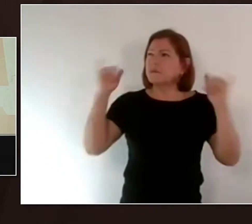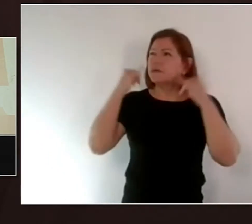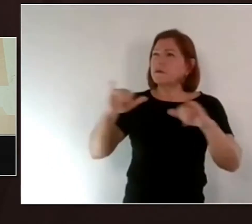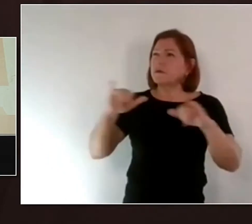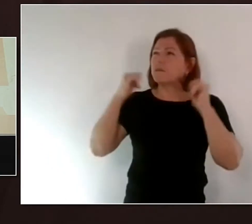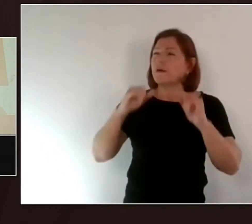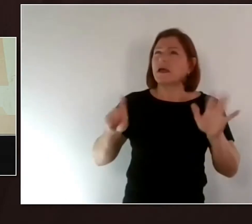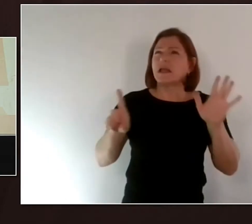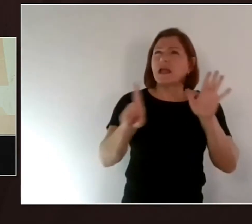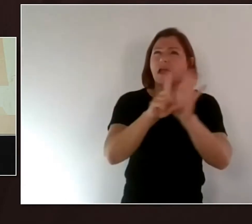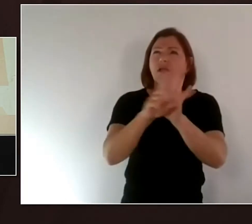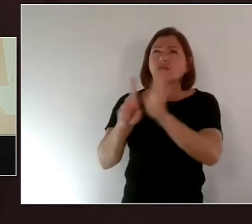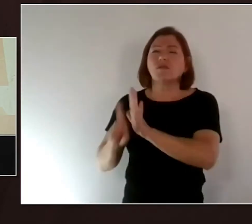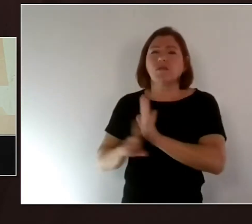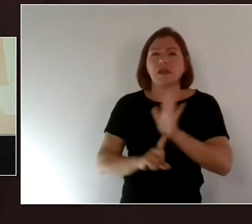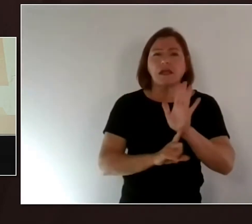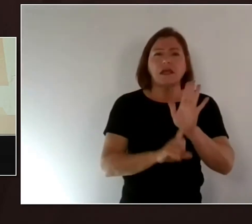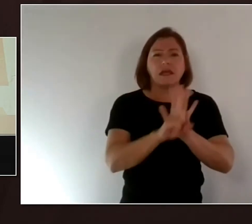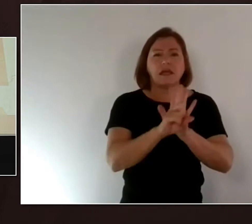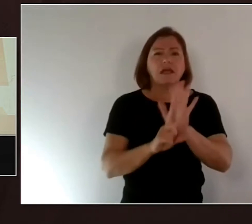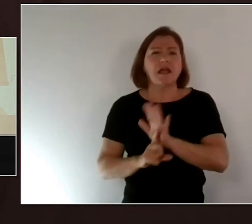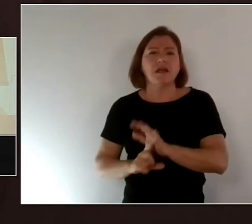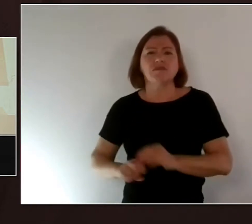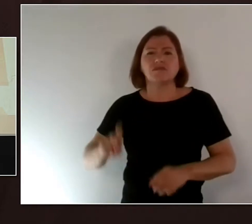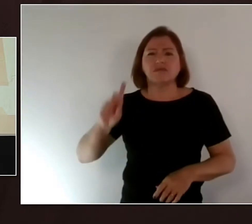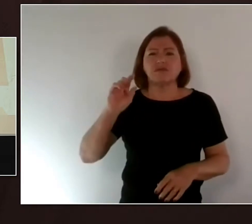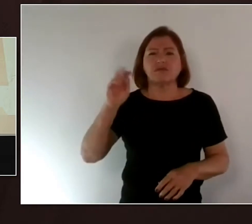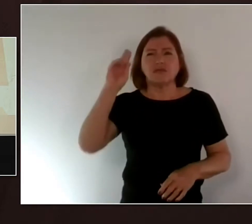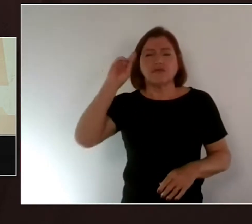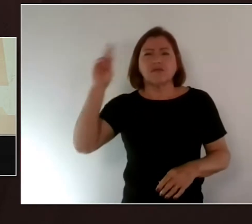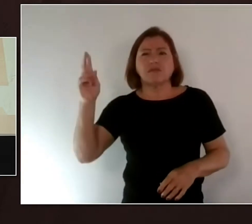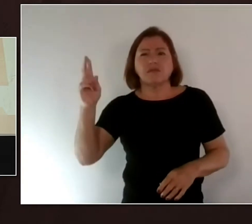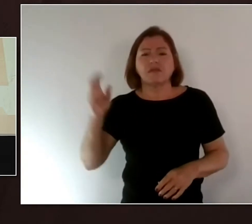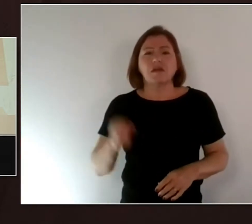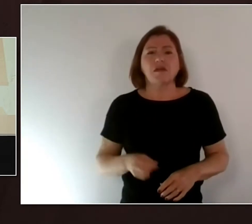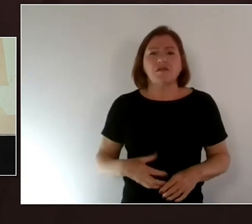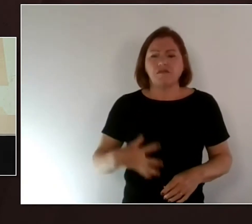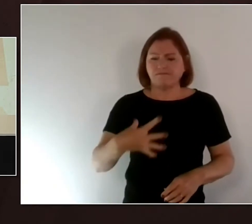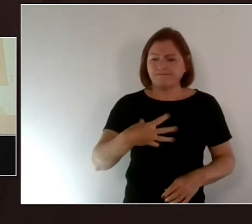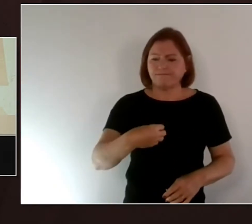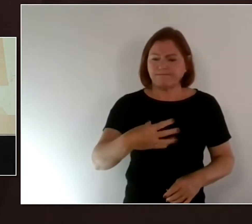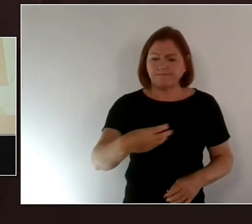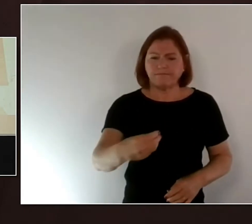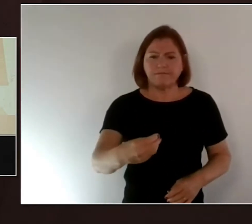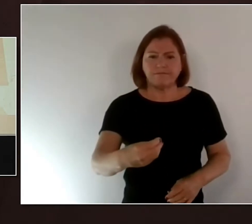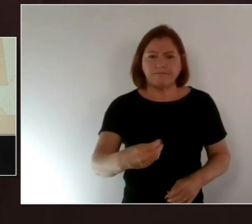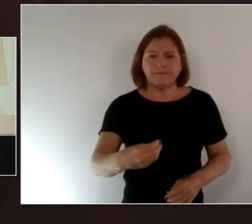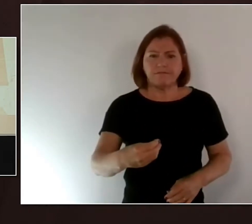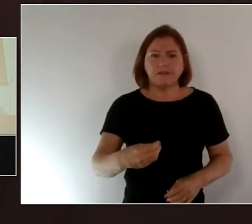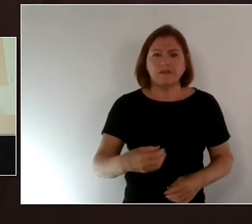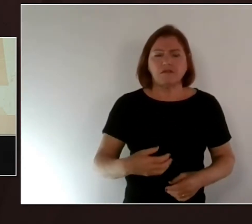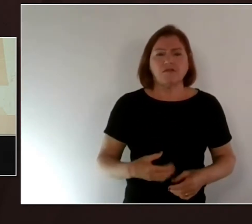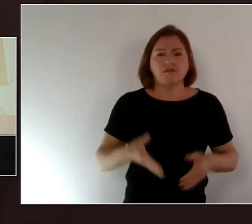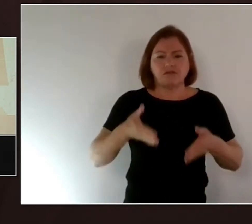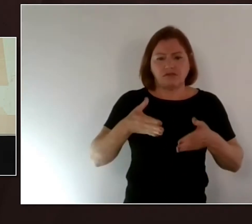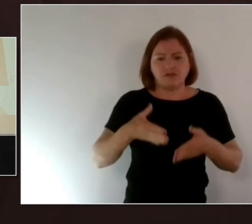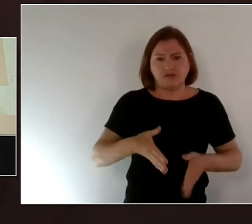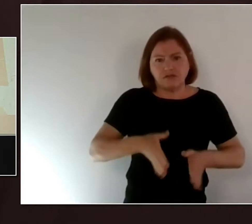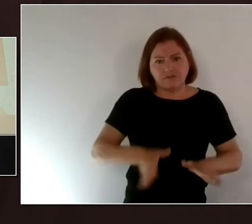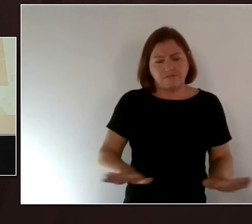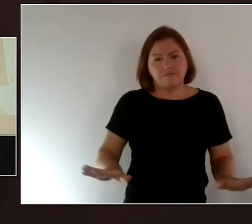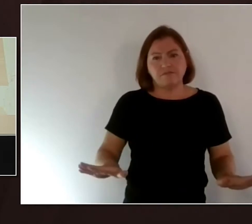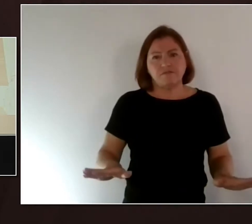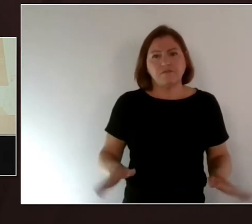tu és meu filho e eu hoje te gerei. Esse Jesus Cristo que Deus Pai escolheu para ser o rei,